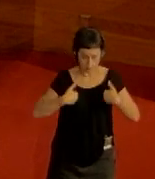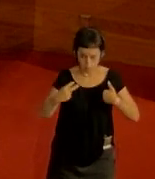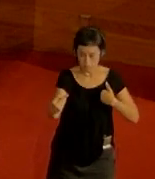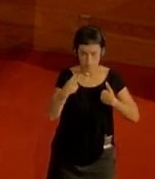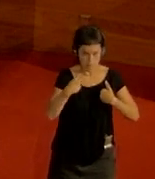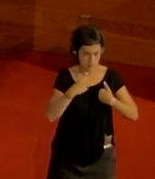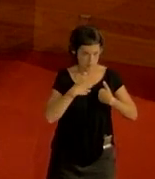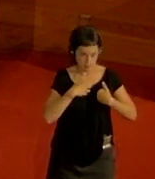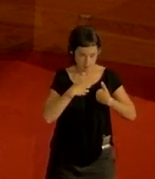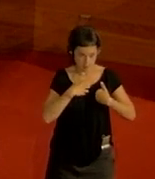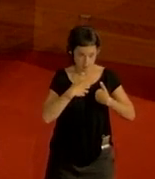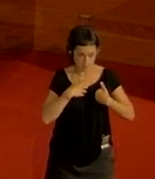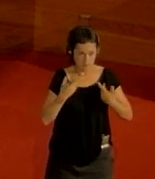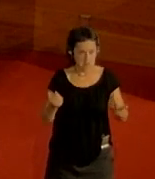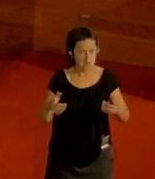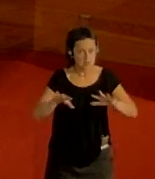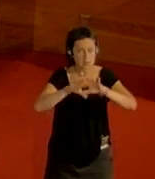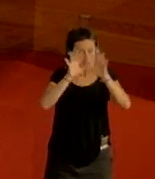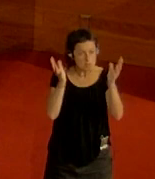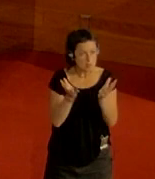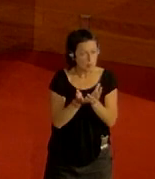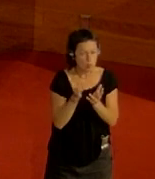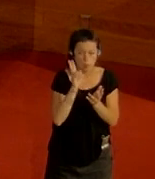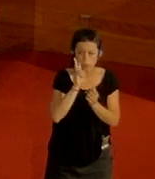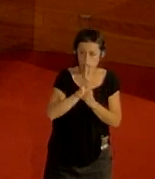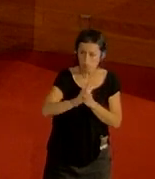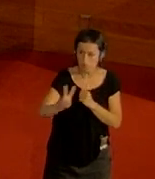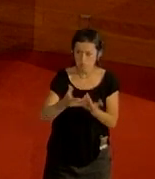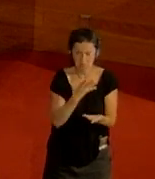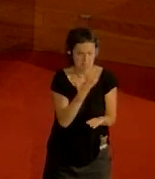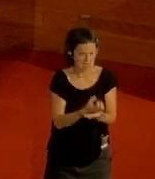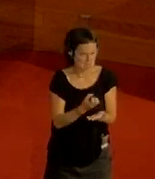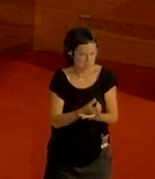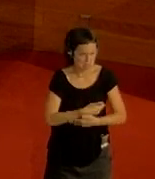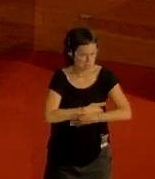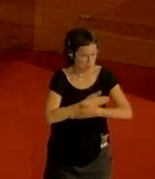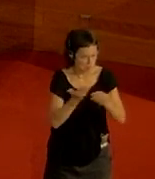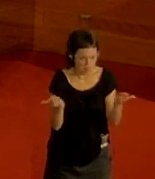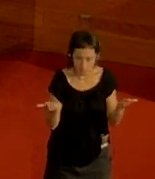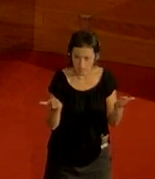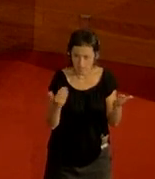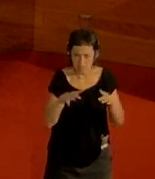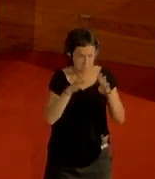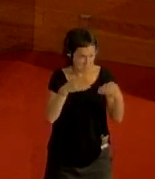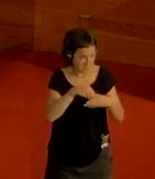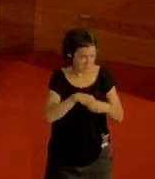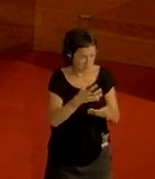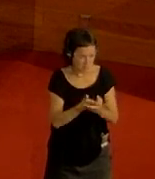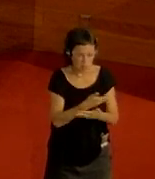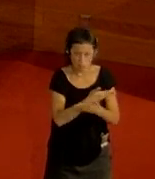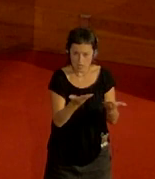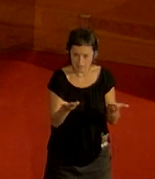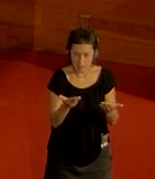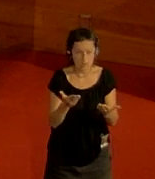visibilizar el mundo está muy presente en cualquier aplicación eh que utilizamos en internet pero también en los